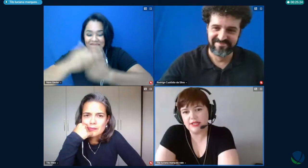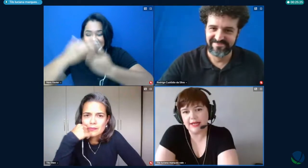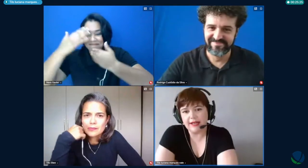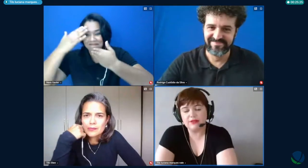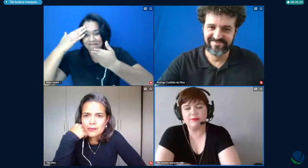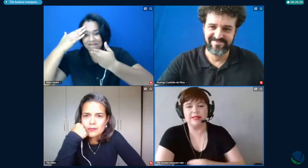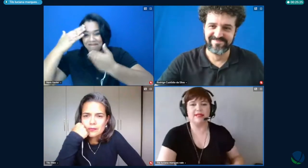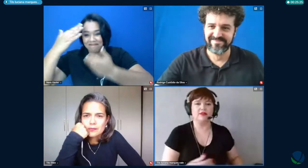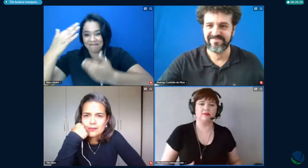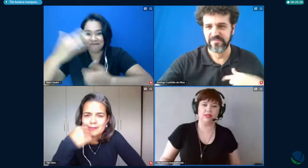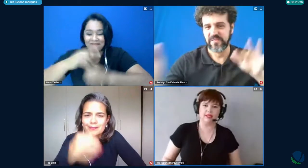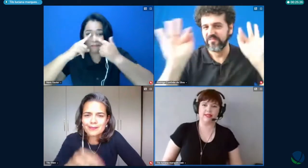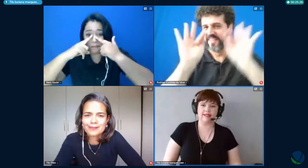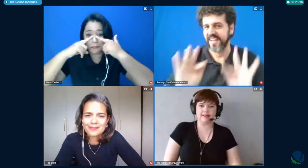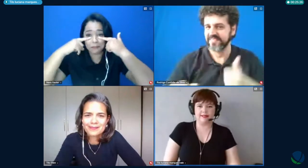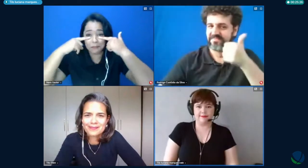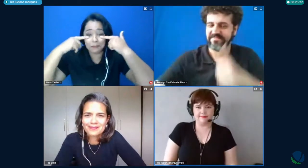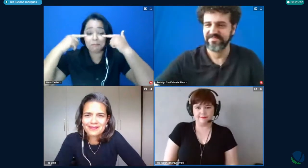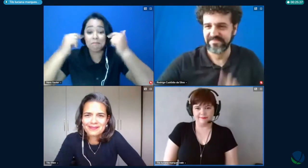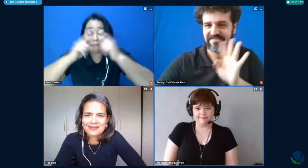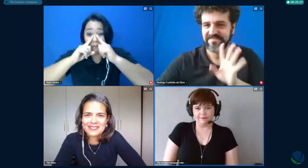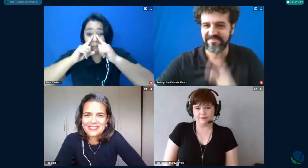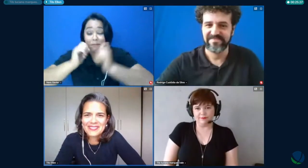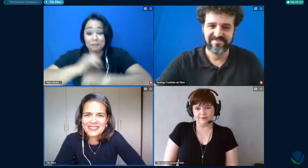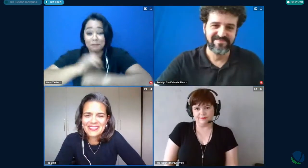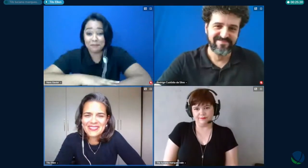ter utilizado, se baseado na minha tese. Obrigada.